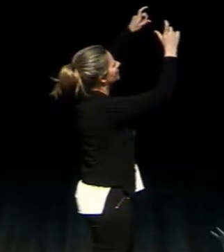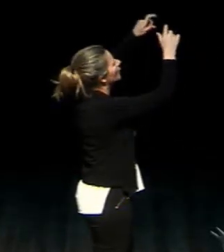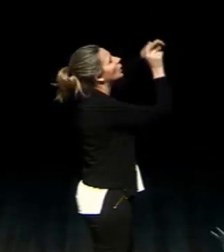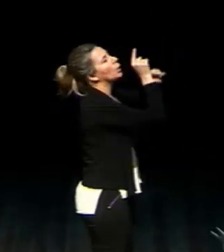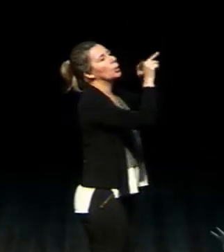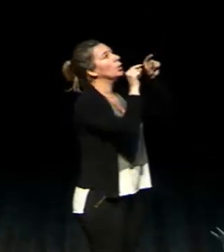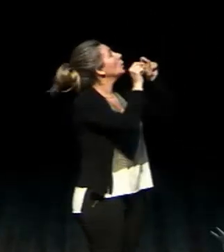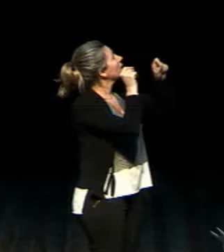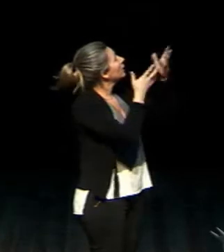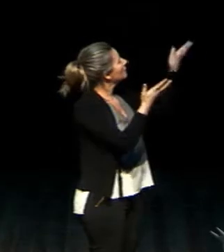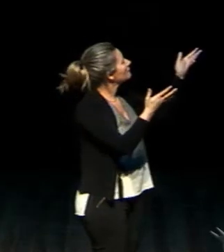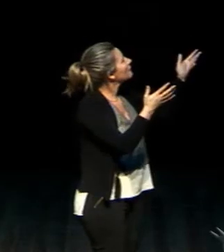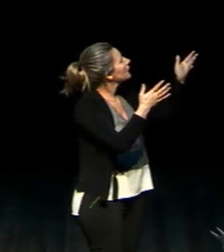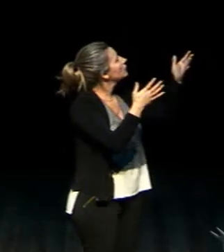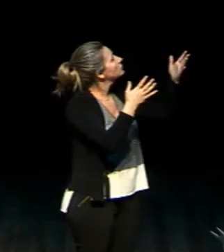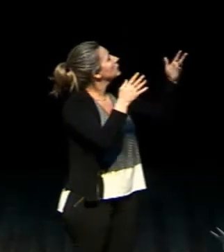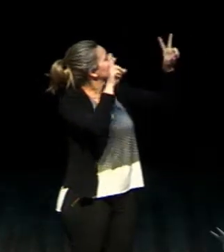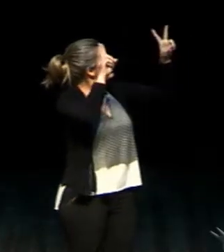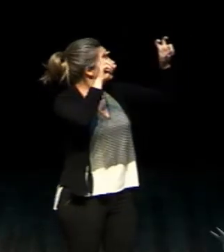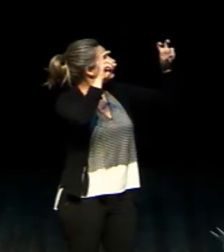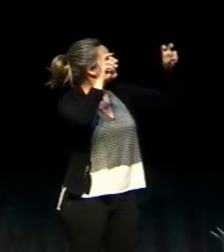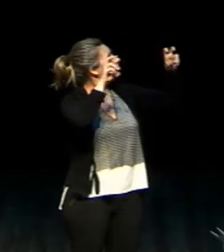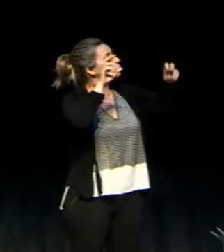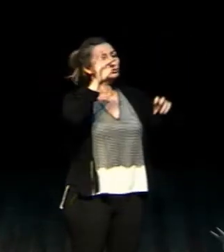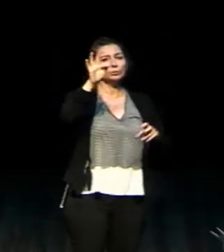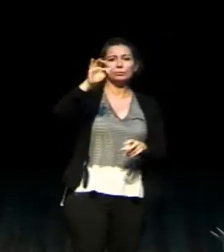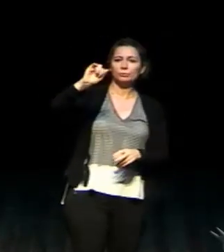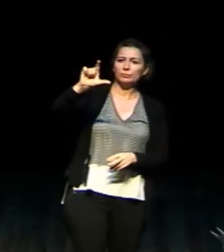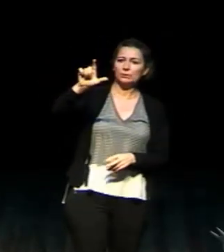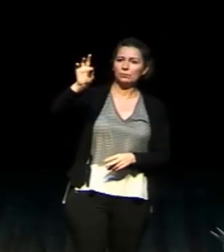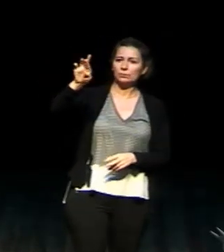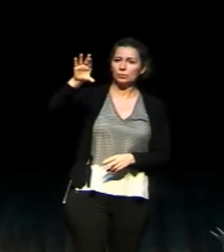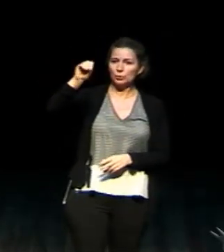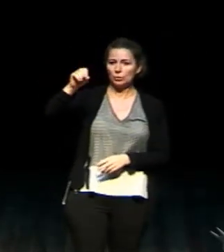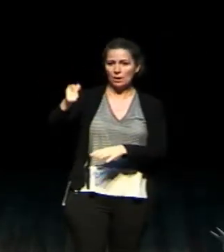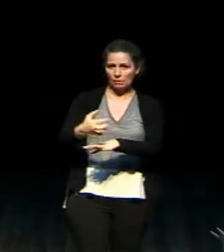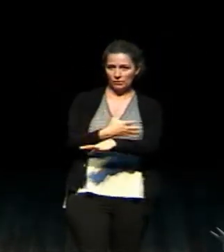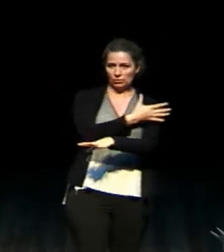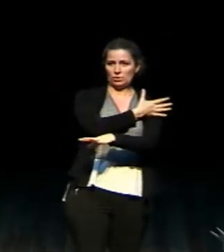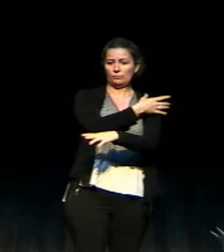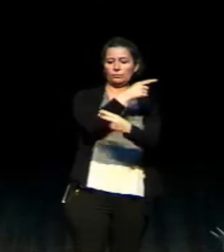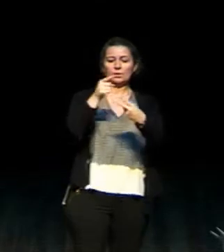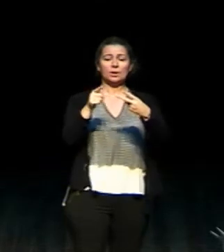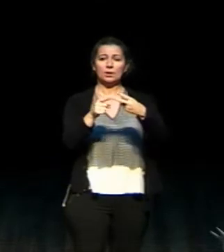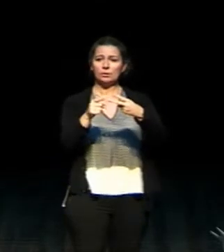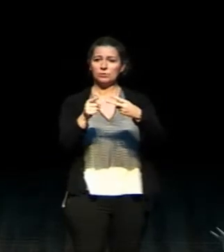em cima. O que está em cima são questões mais abstratas e o que está embaixo